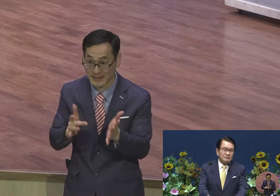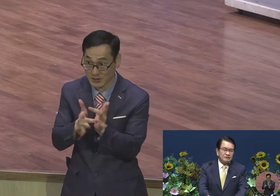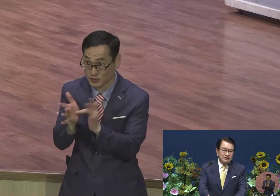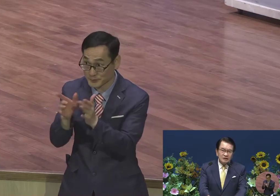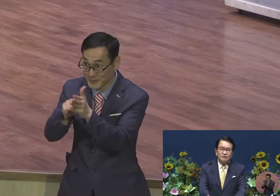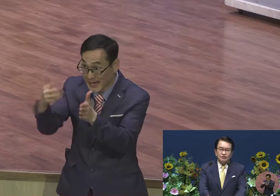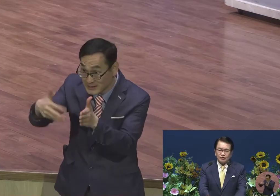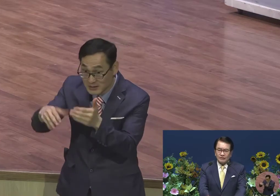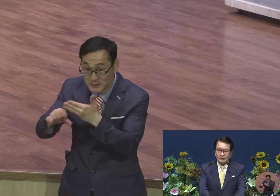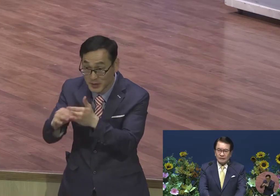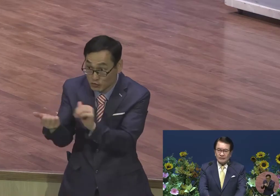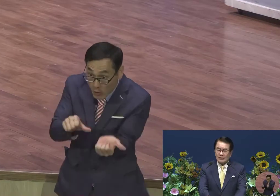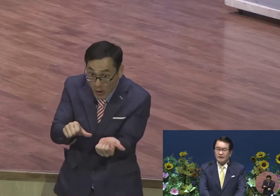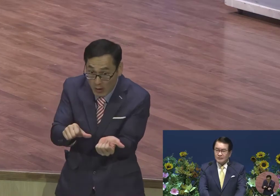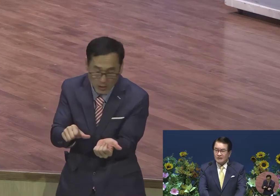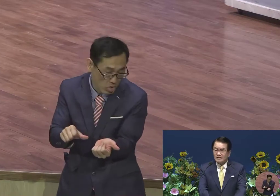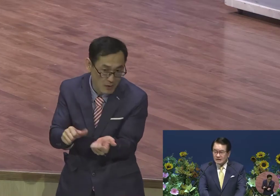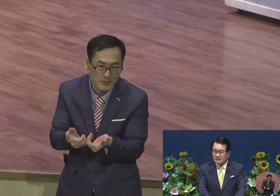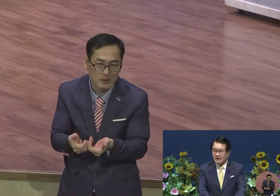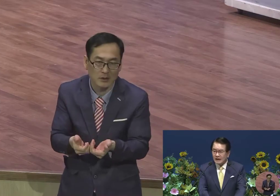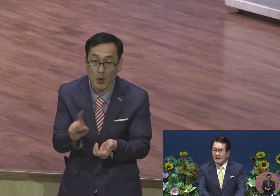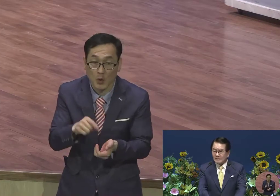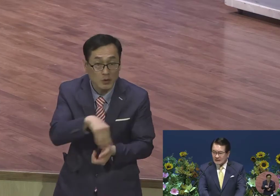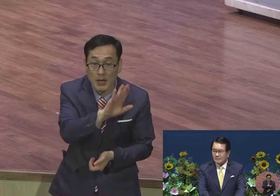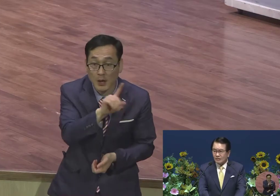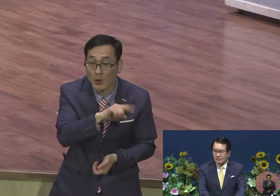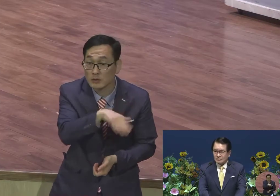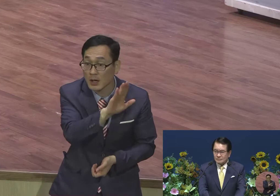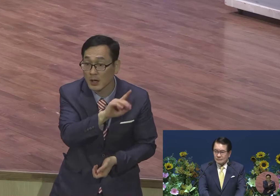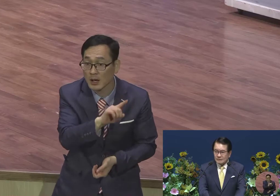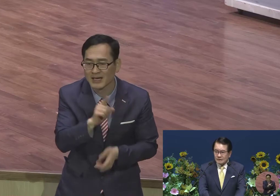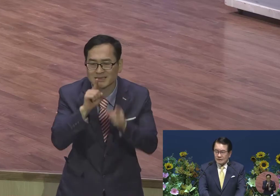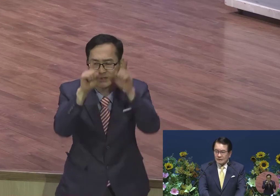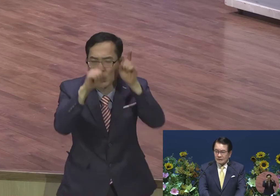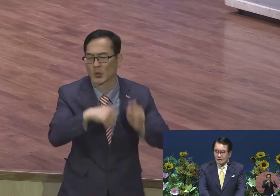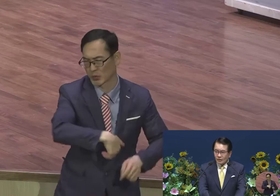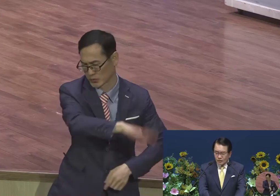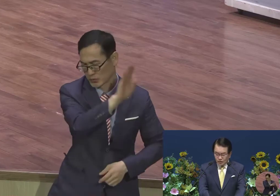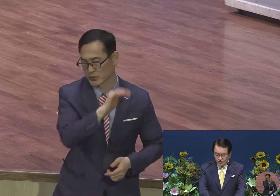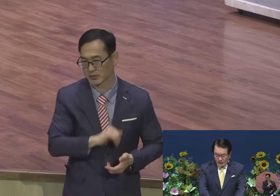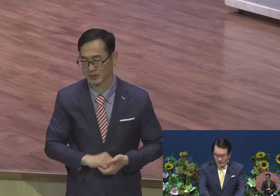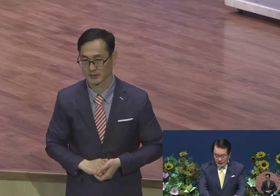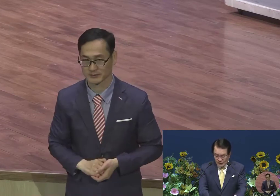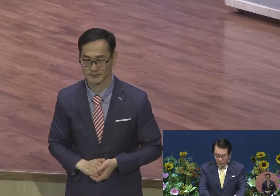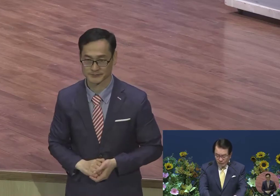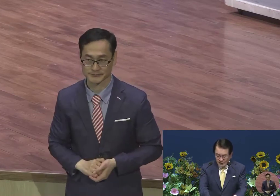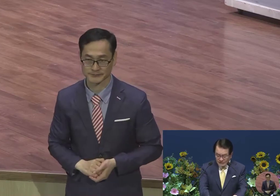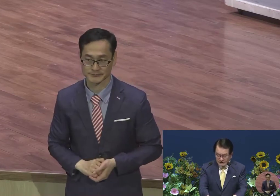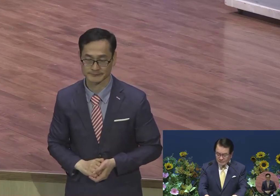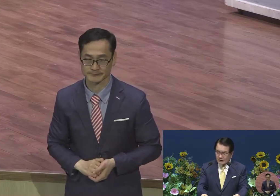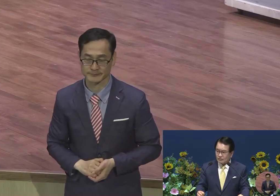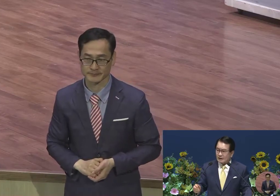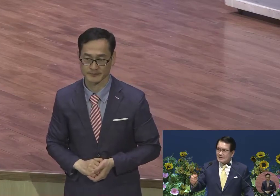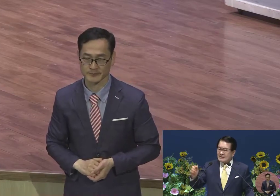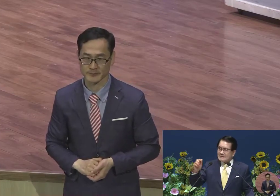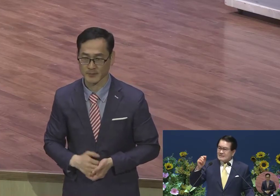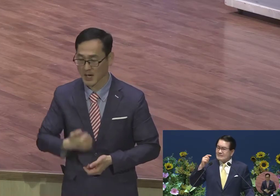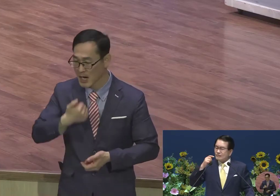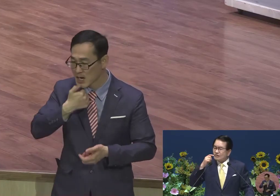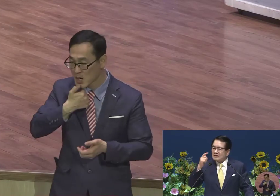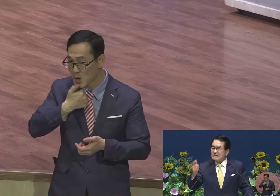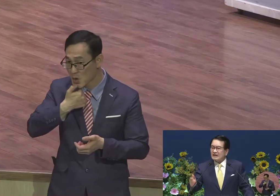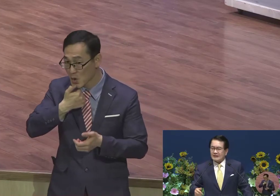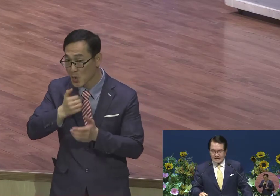지금이 중요해요 자문의 입장 1절에 말씀하고 있습니다 그리고 중요합니다 로마서 10장 9절에